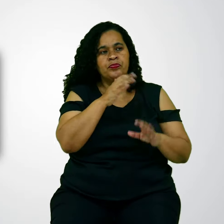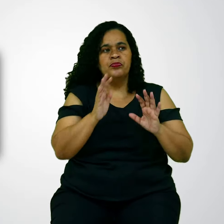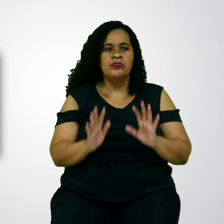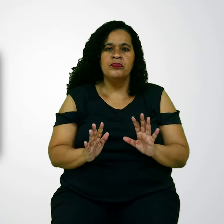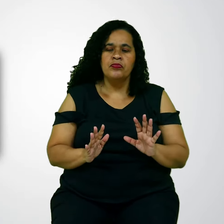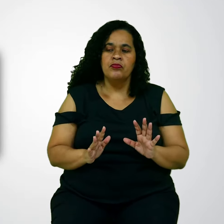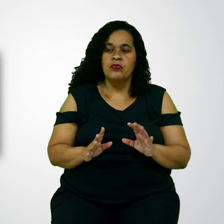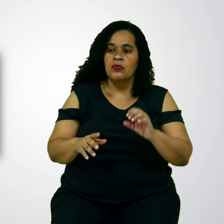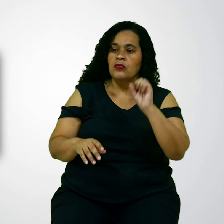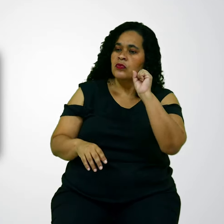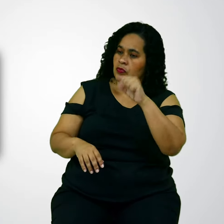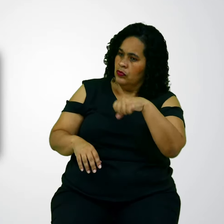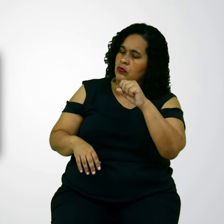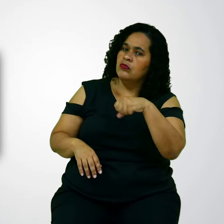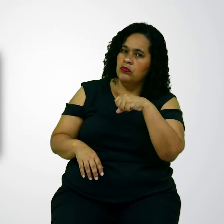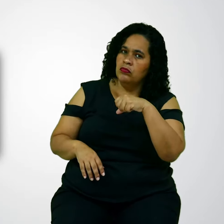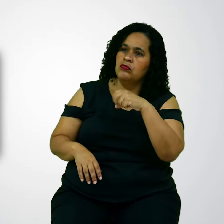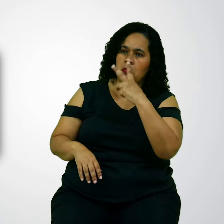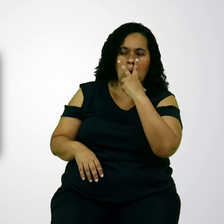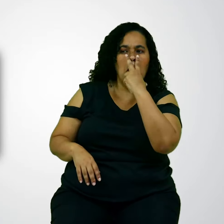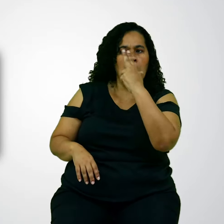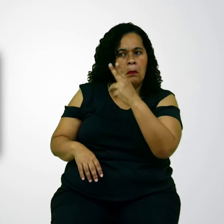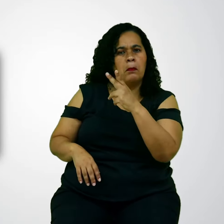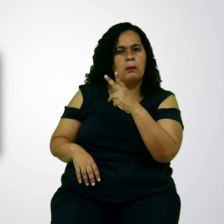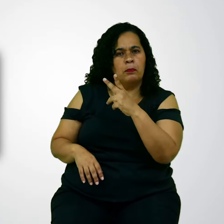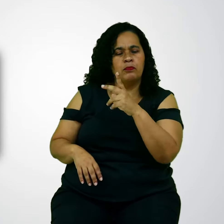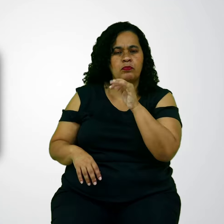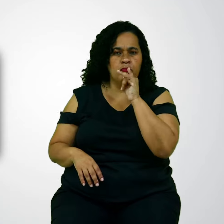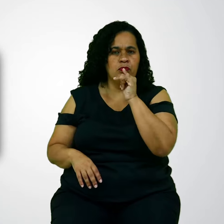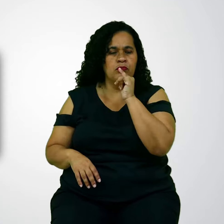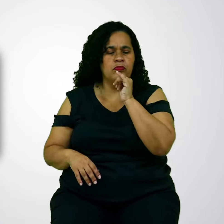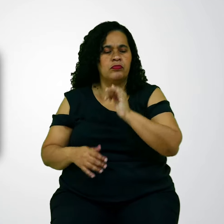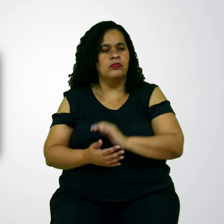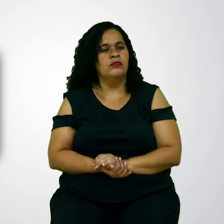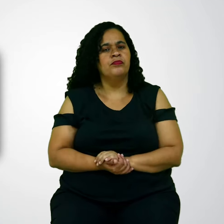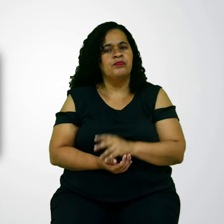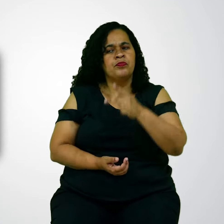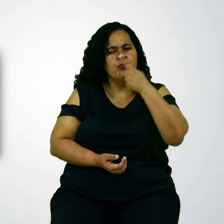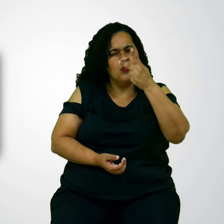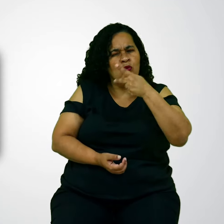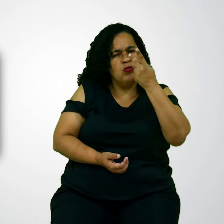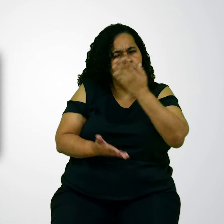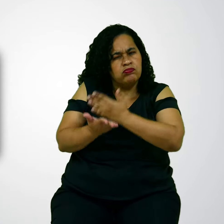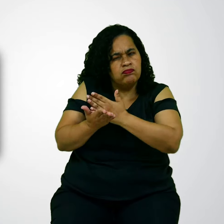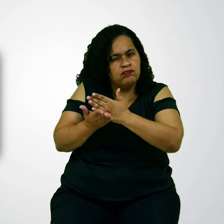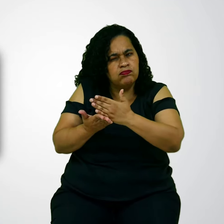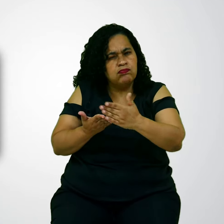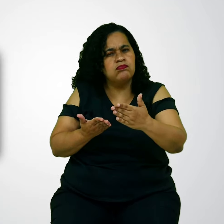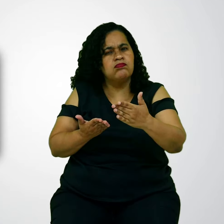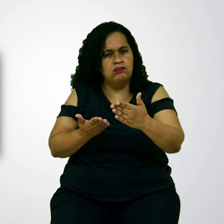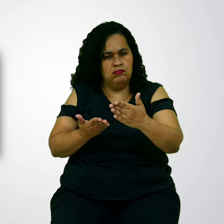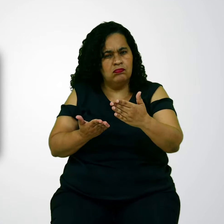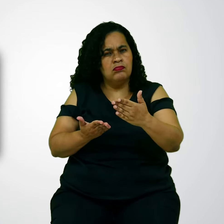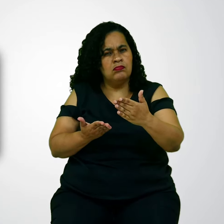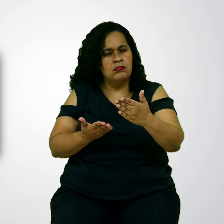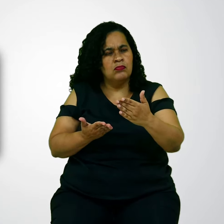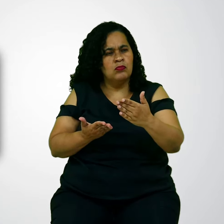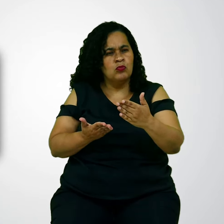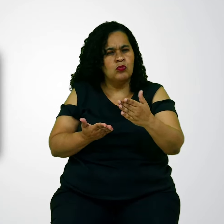Olha, eu disse assim, olha, no início a gente abordou, a gente fez a seguinte